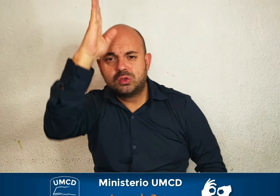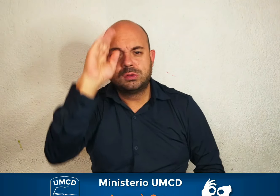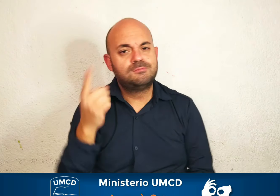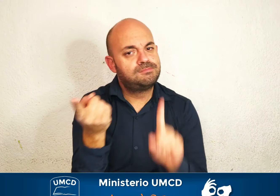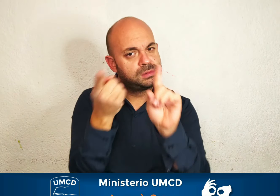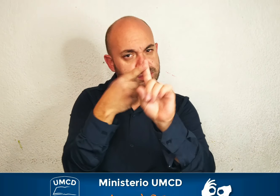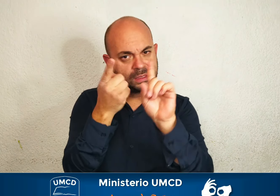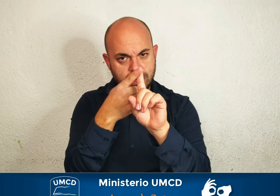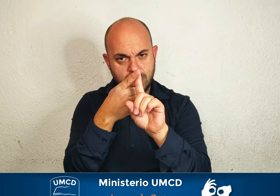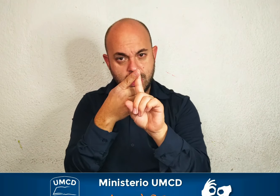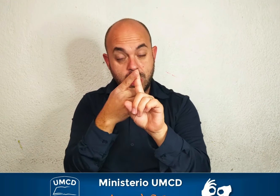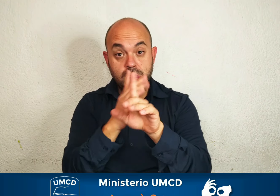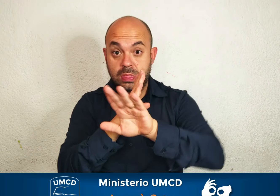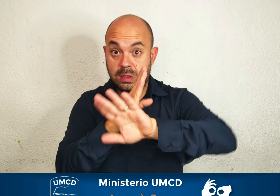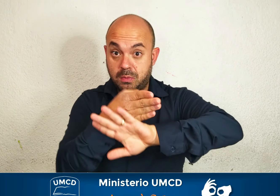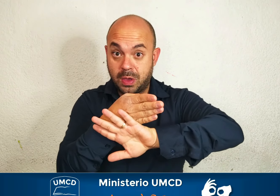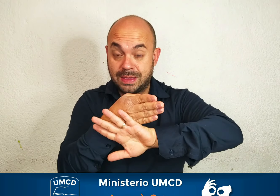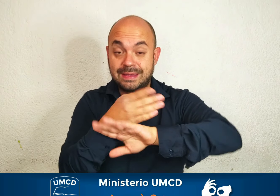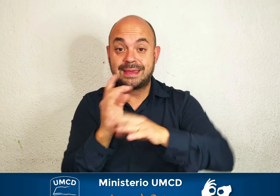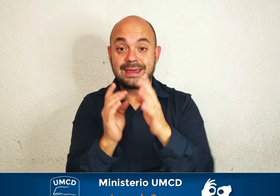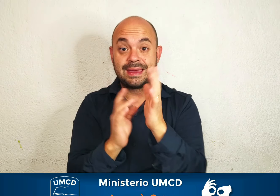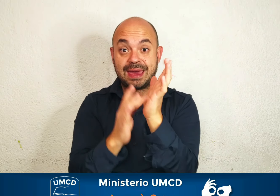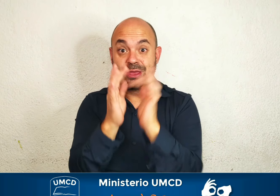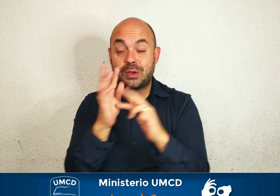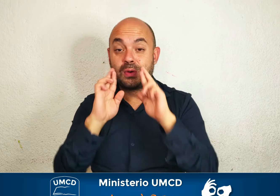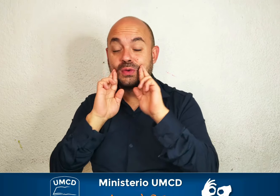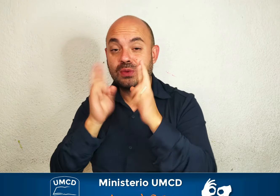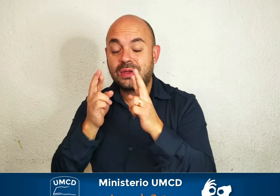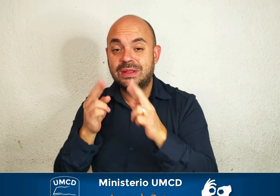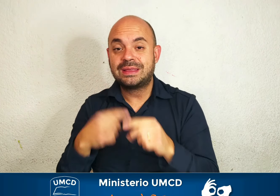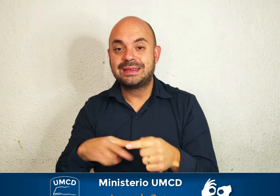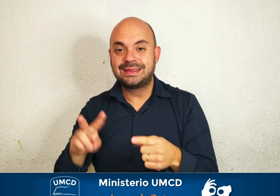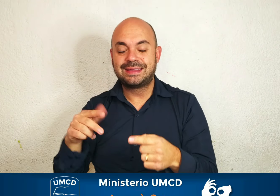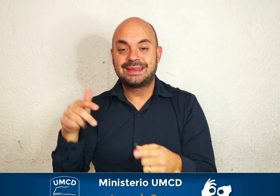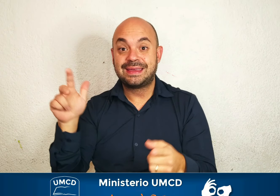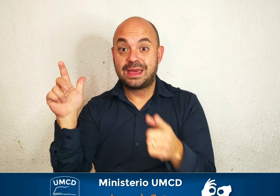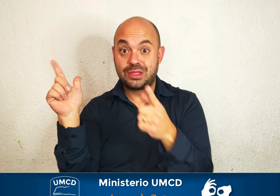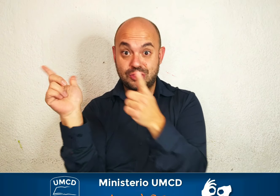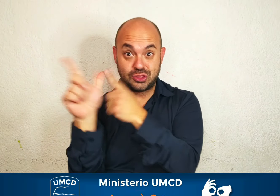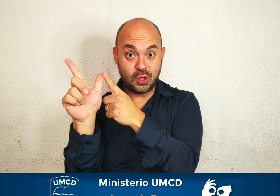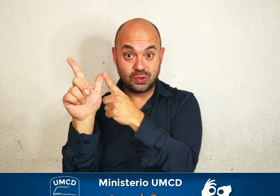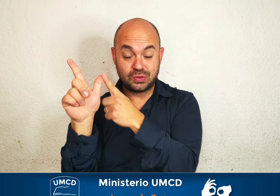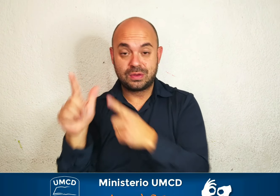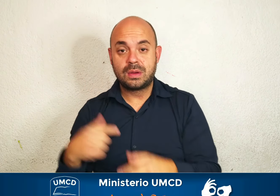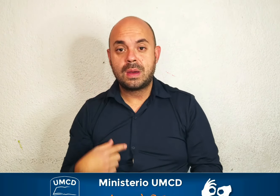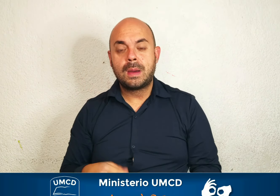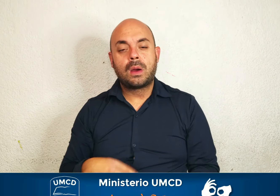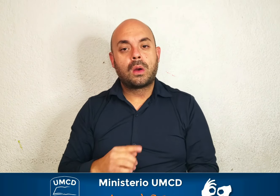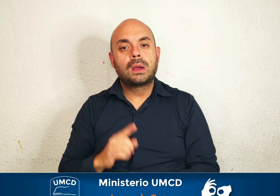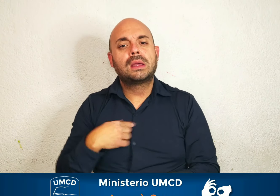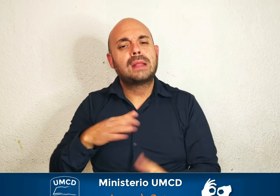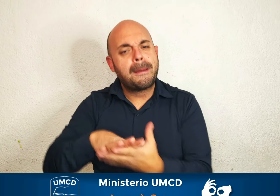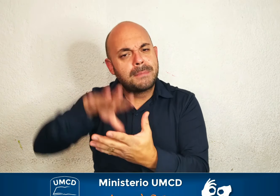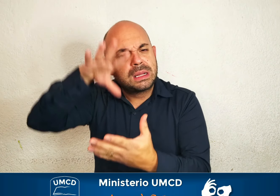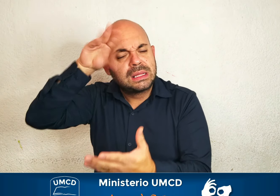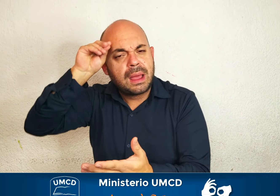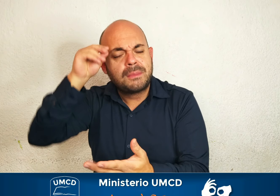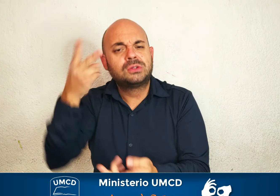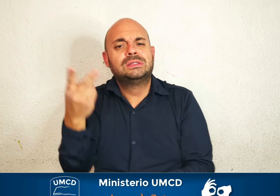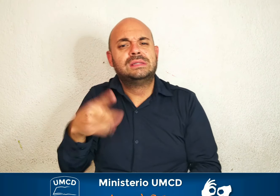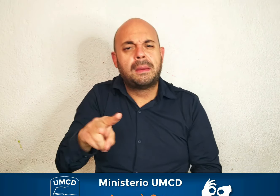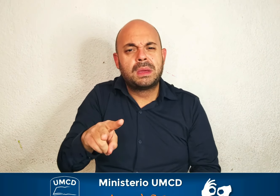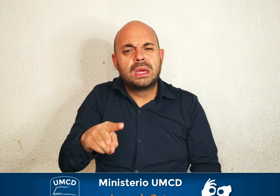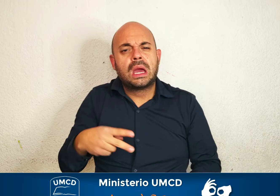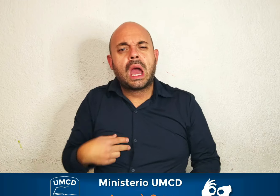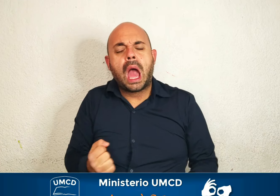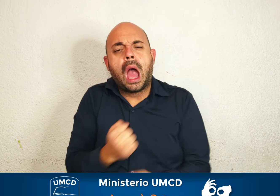lo primero. Lo segundo es que nos tenemos que amarle. Cuando yo reconozco a Dios, de que eres el Señor sobre todas